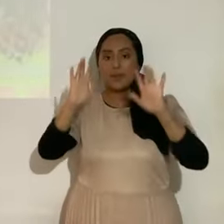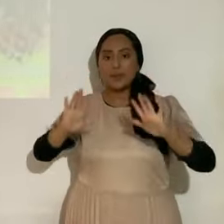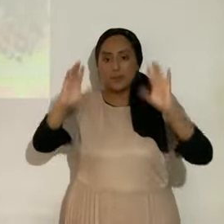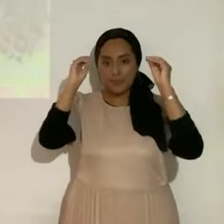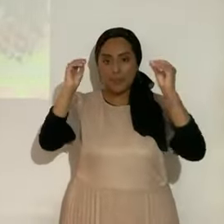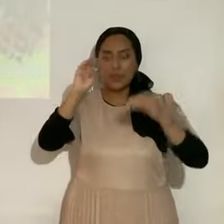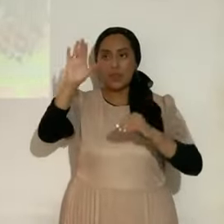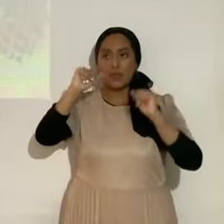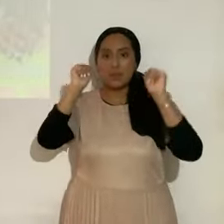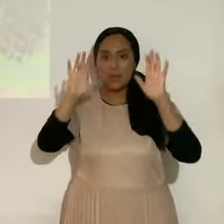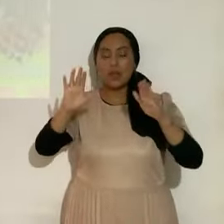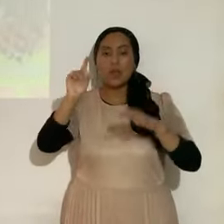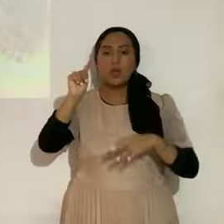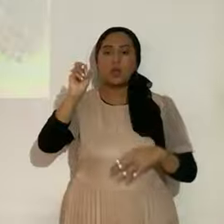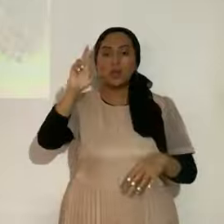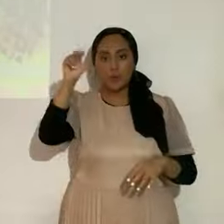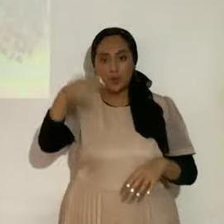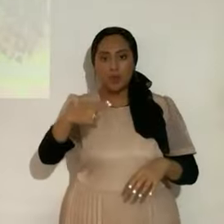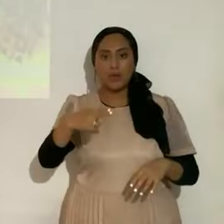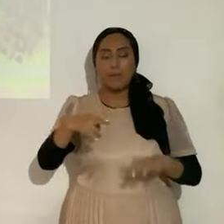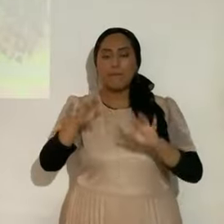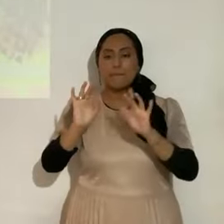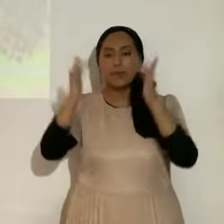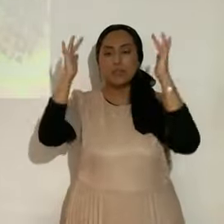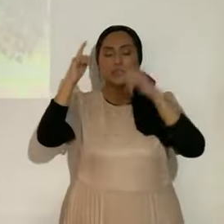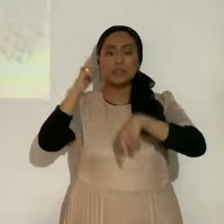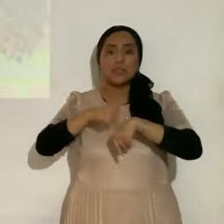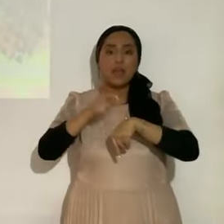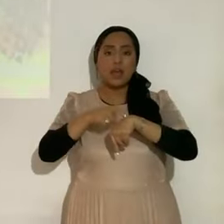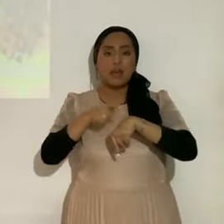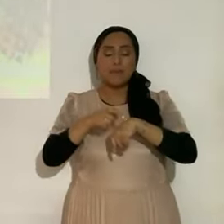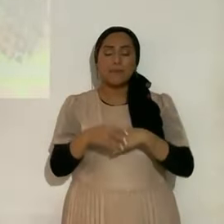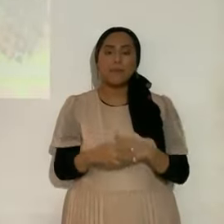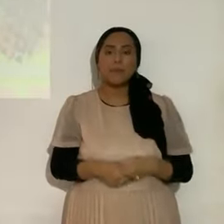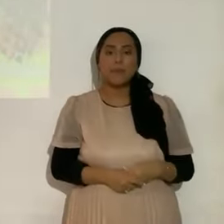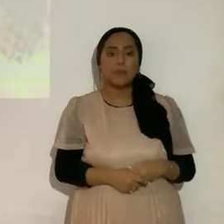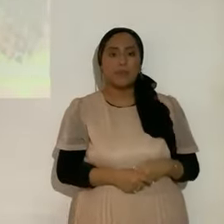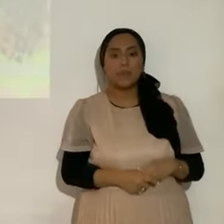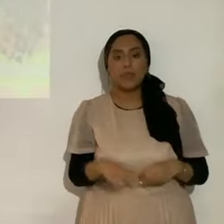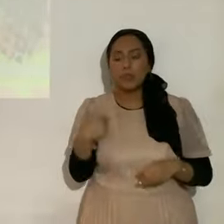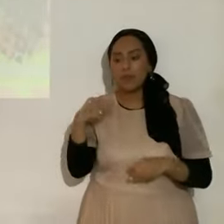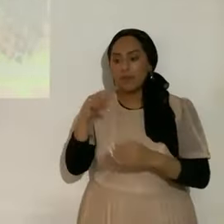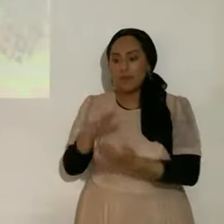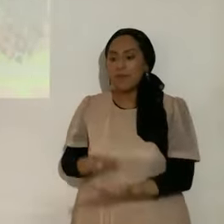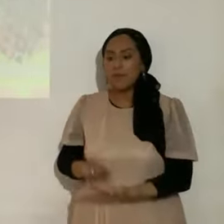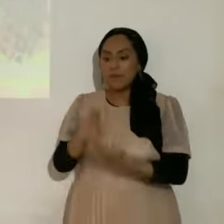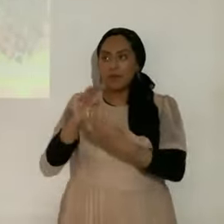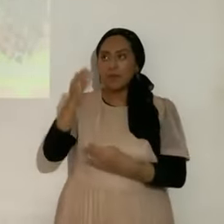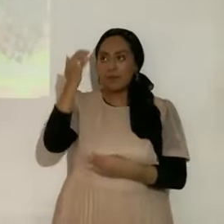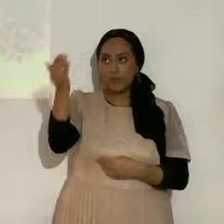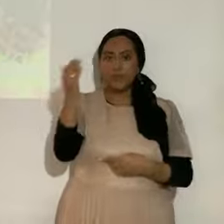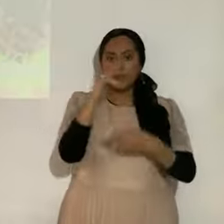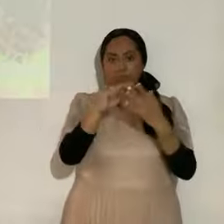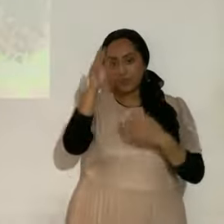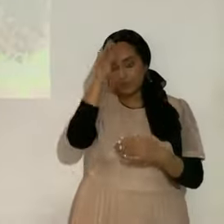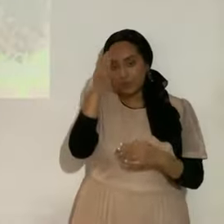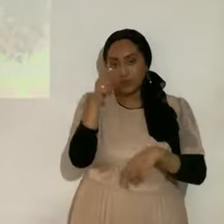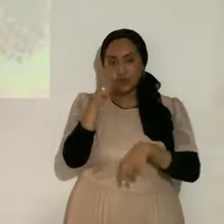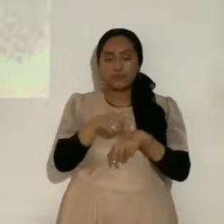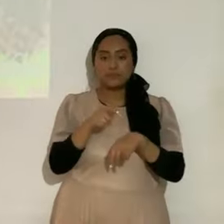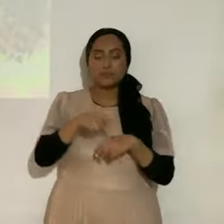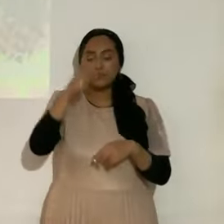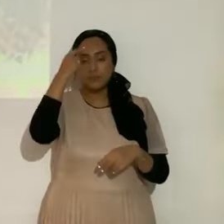es su bendita Torah. Tiempos gloriosos, es tiempo futuro, es estar en la presencia del Creador. Tiempos